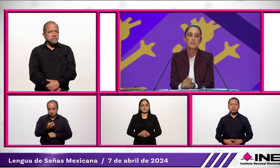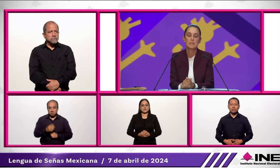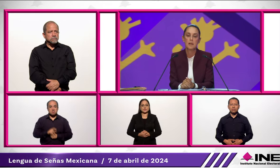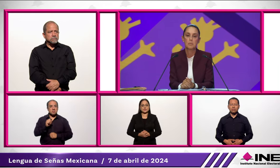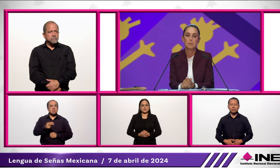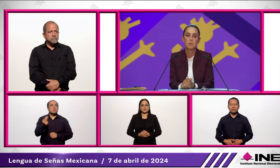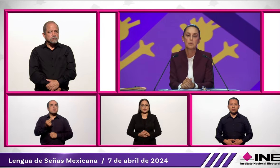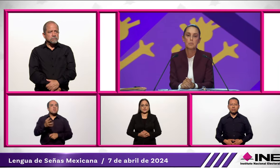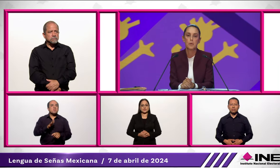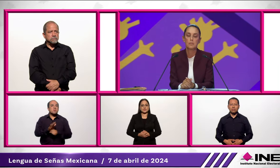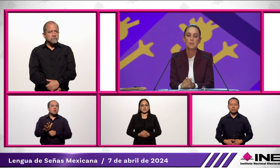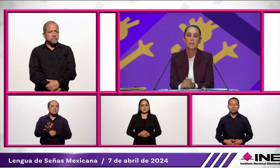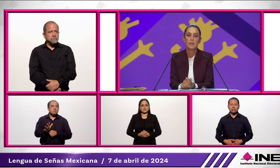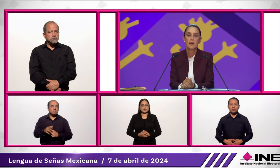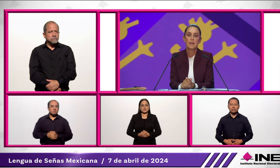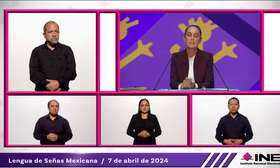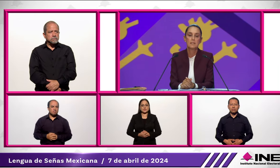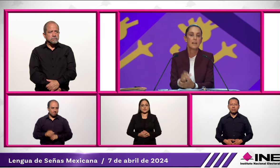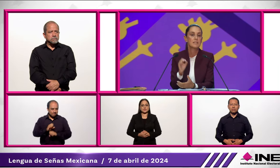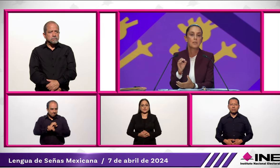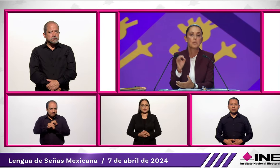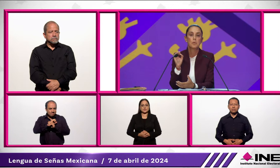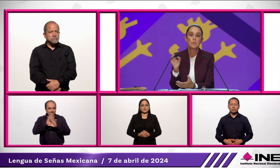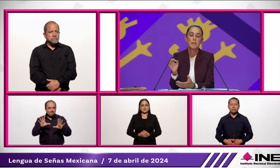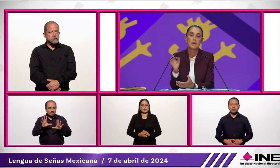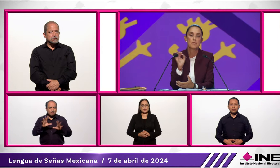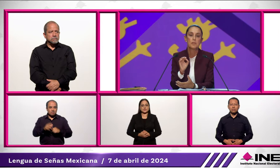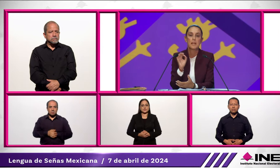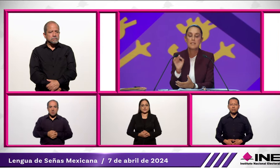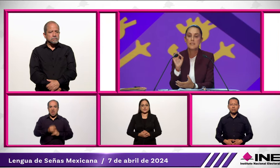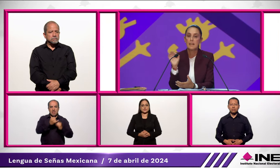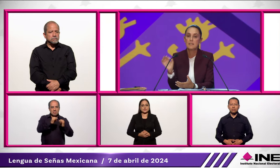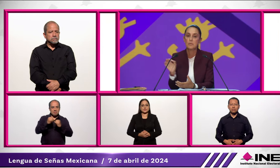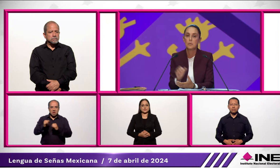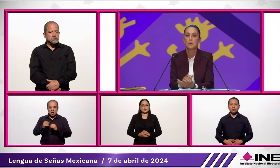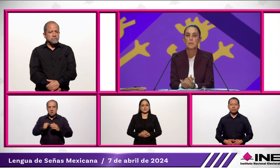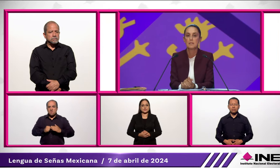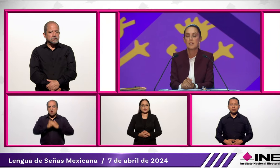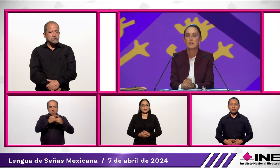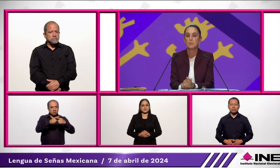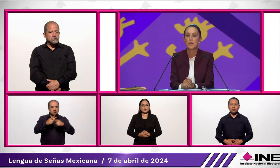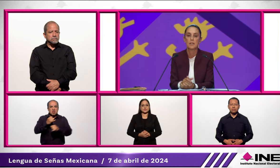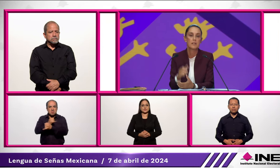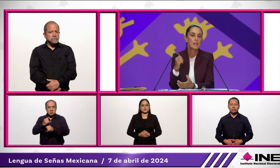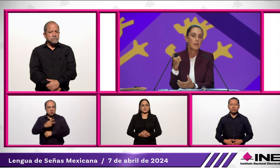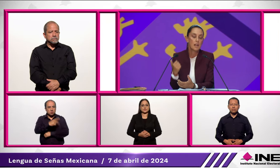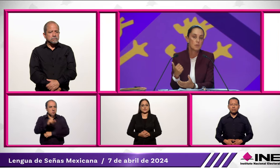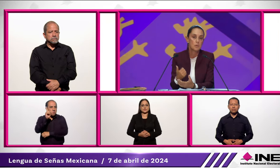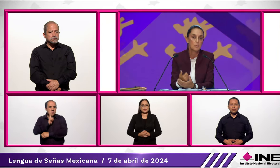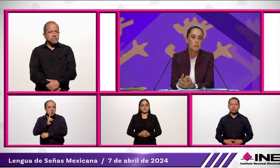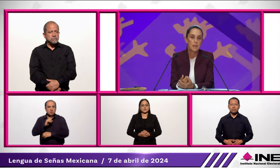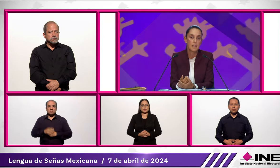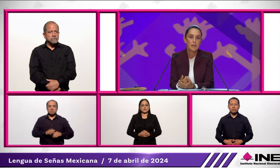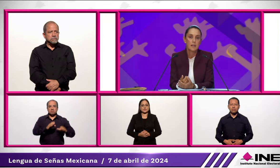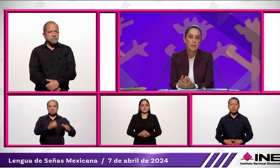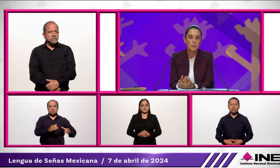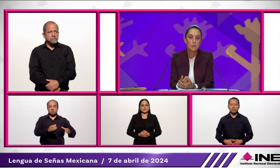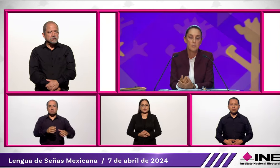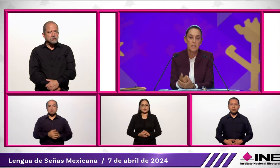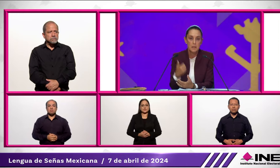lo que necesitamos, por supuesto, es las autonomías, fortalecer las autonomías de las mujeres. La